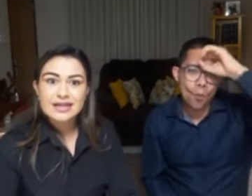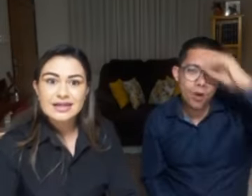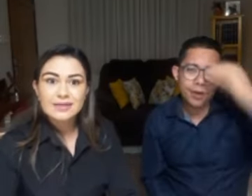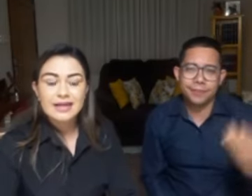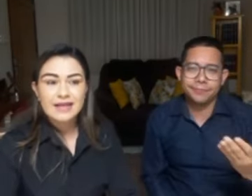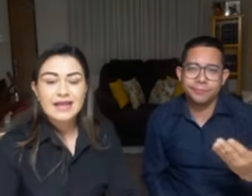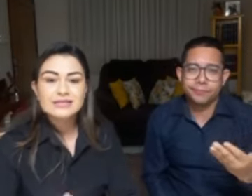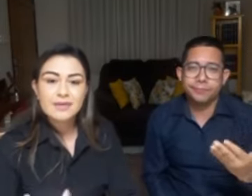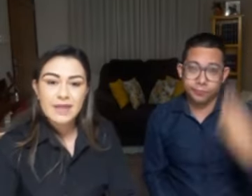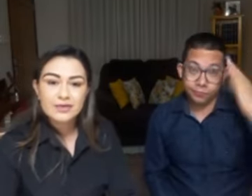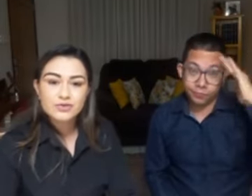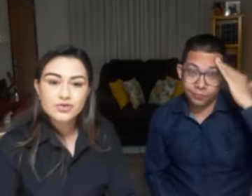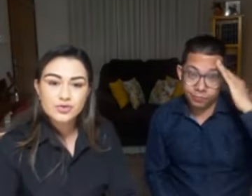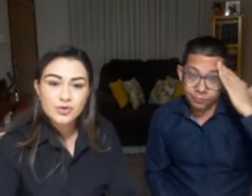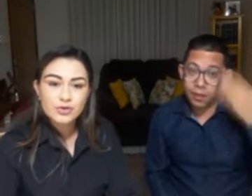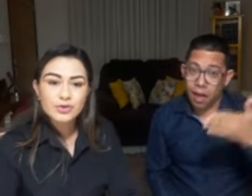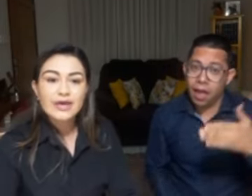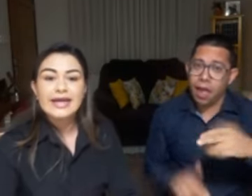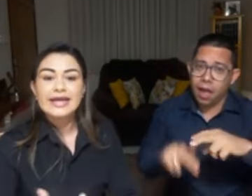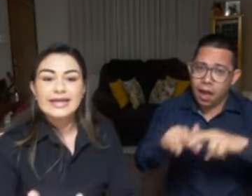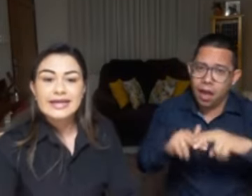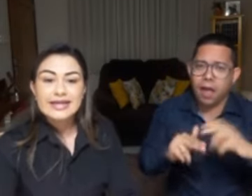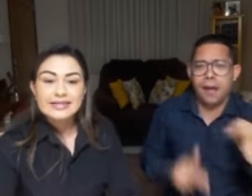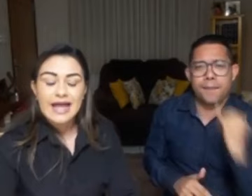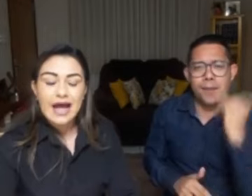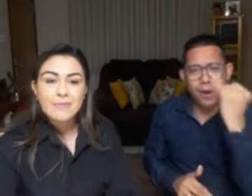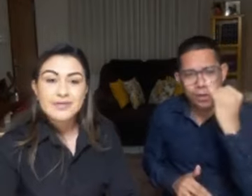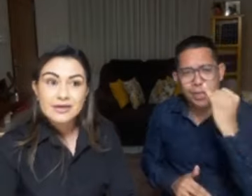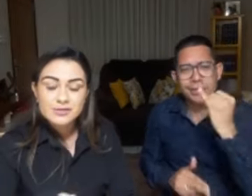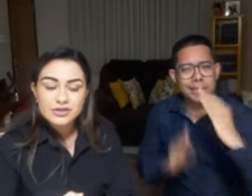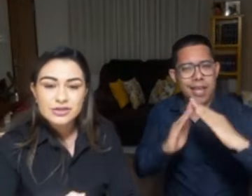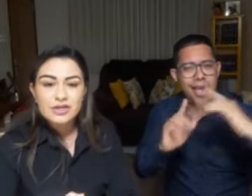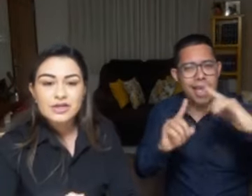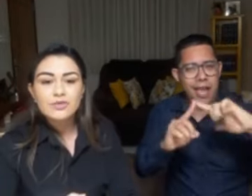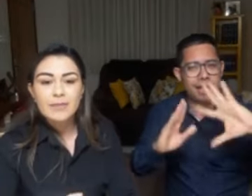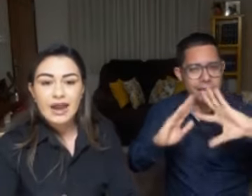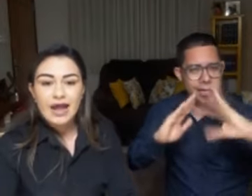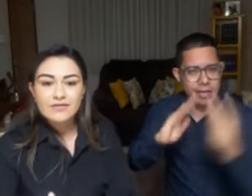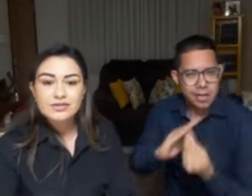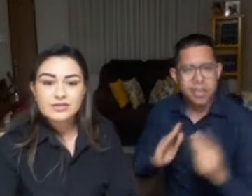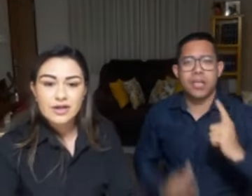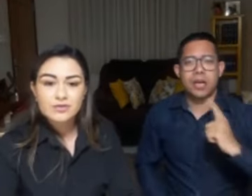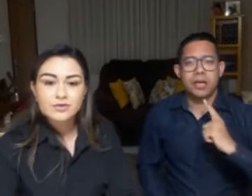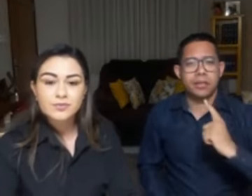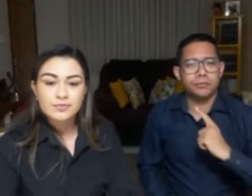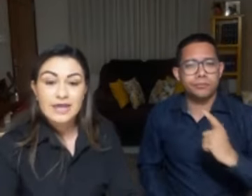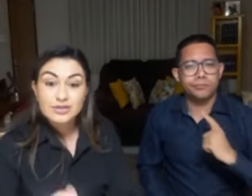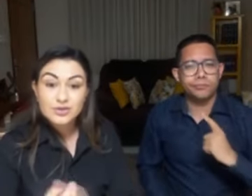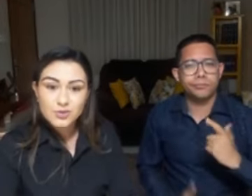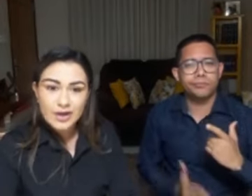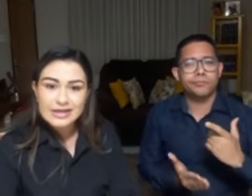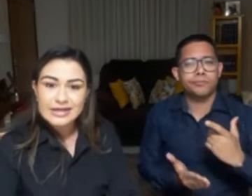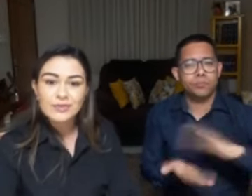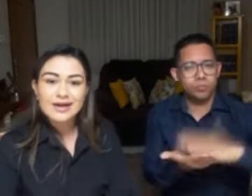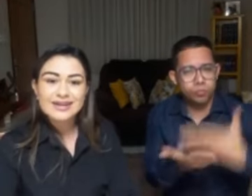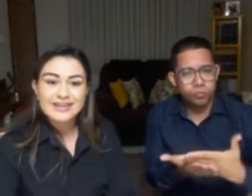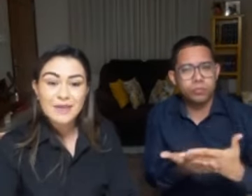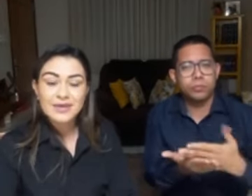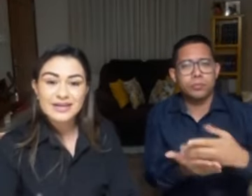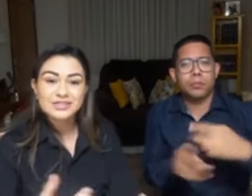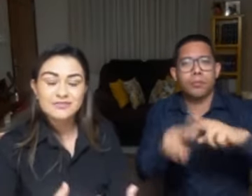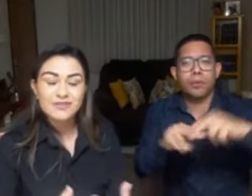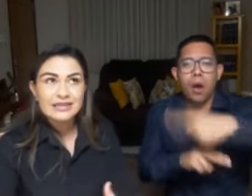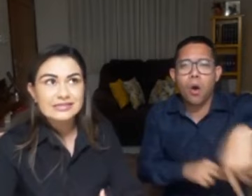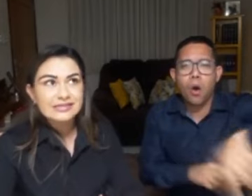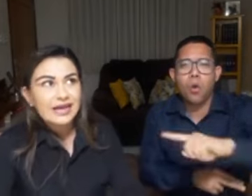Libras ali para estar recebendo o surdo e estar transmitindo a palavra de Deus na sua língua, né?